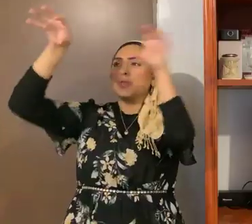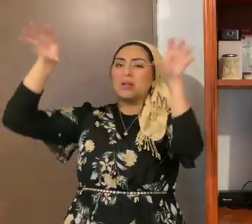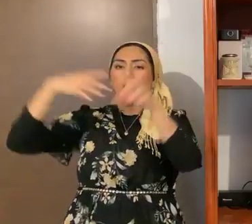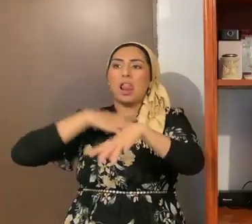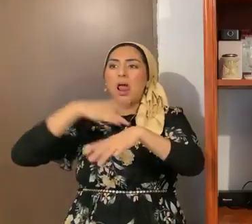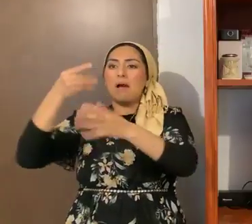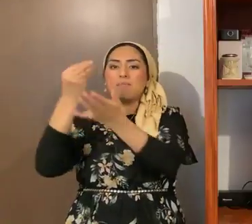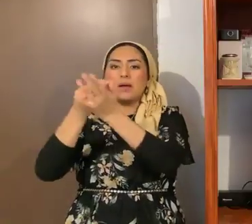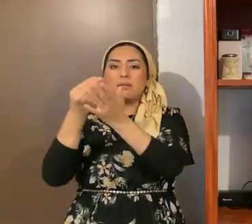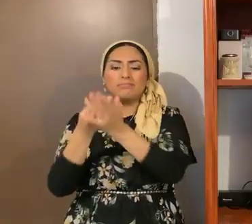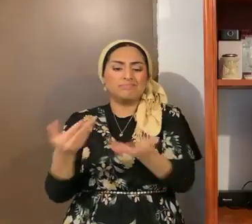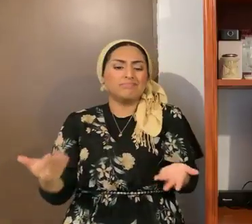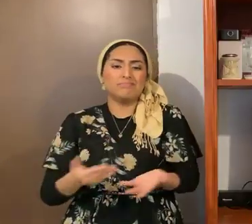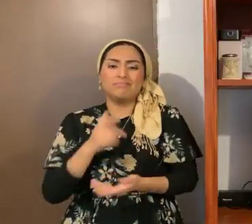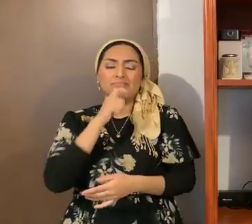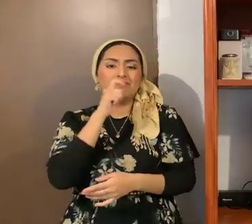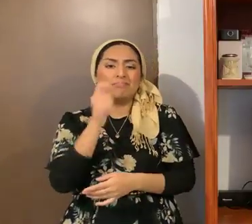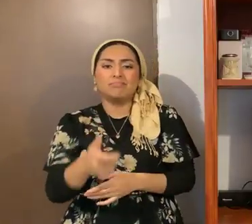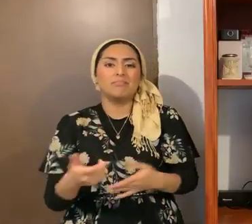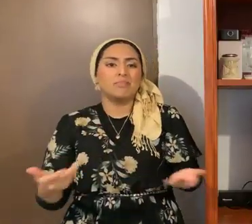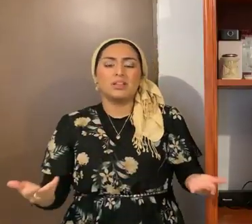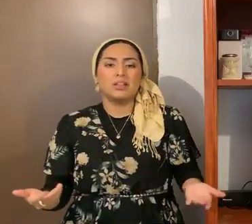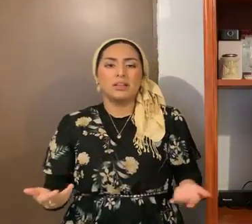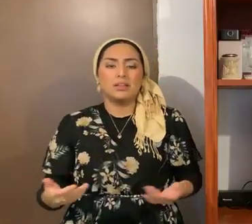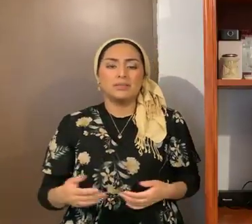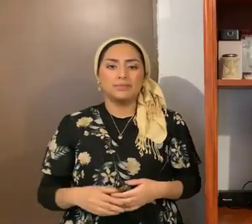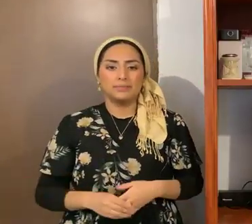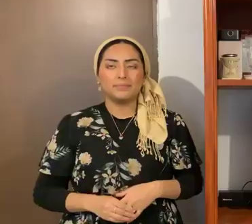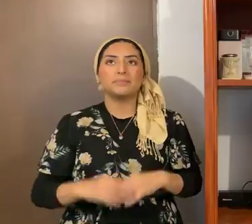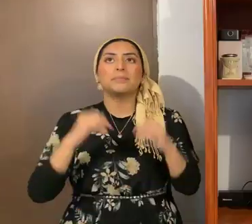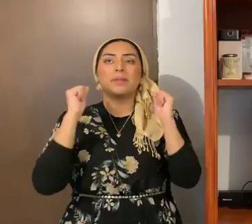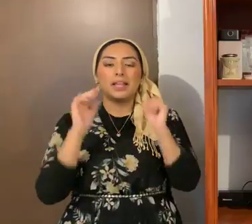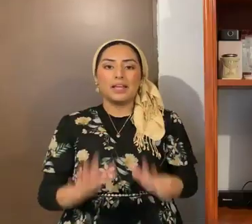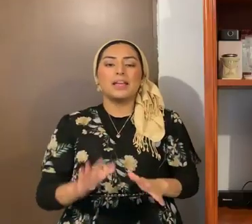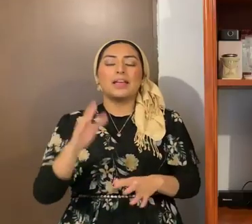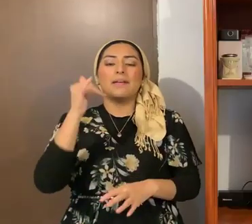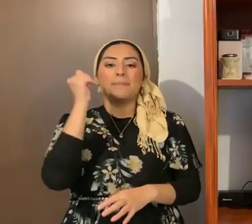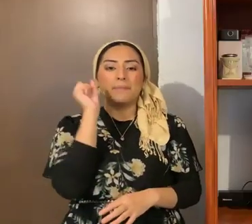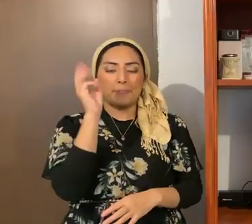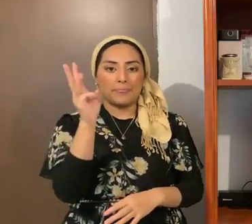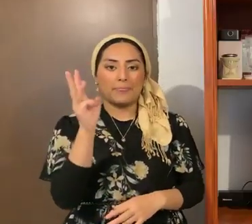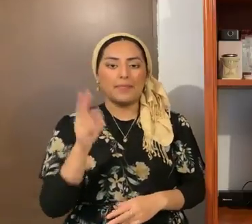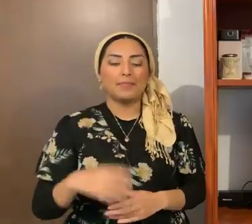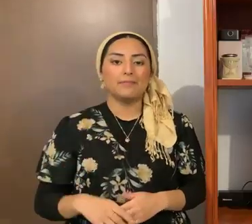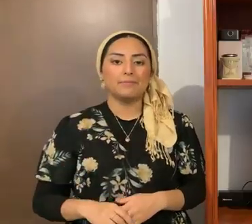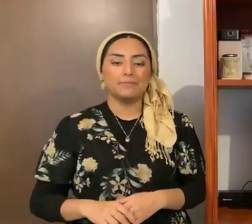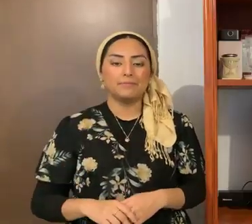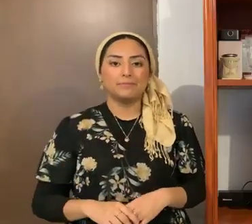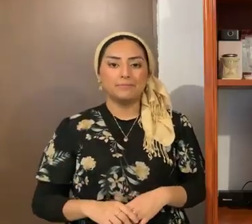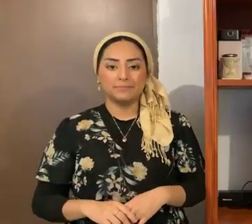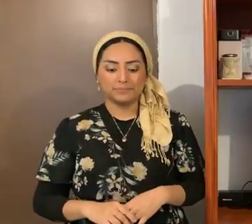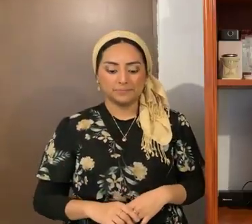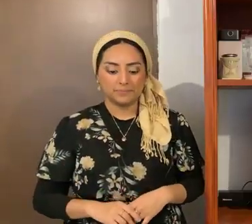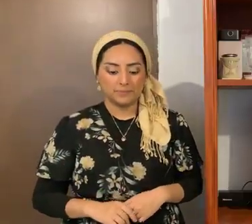el dinero. Aquí no, el Eterno rompió el molde, bendito es Yahshua Mashiach.